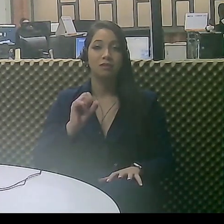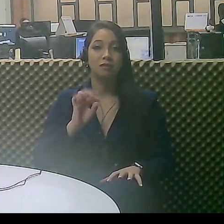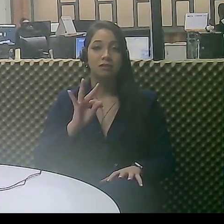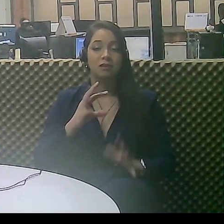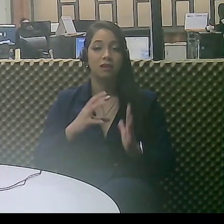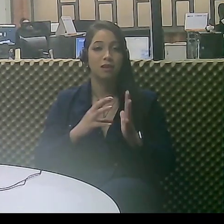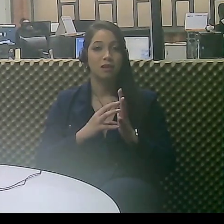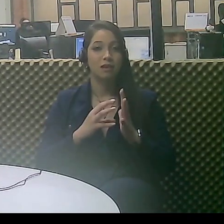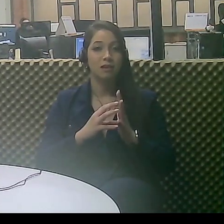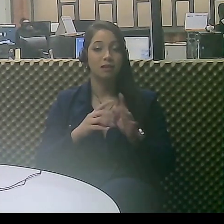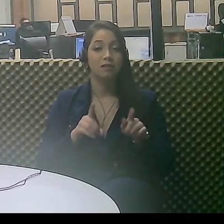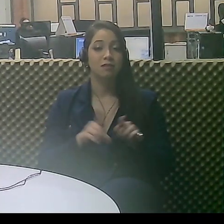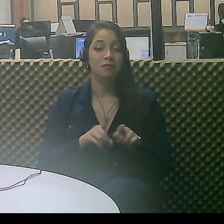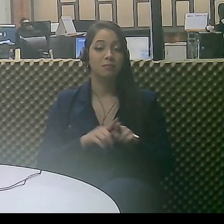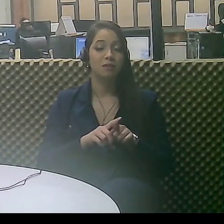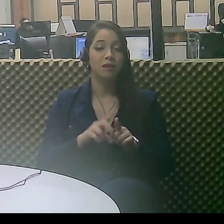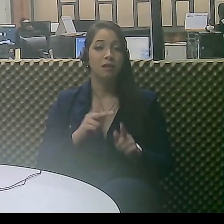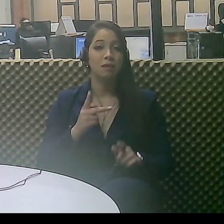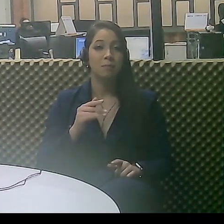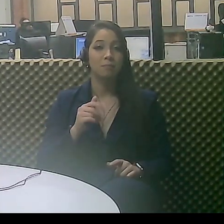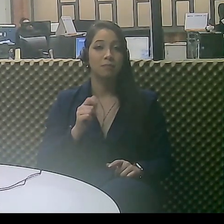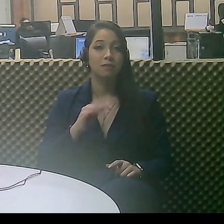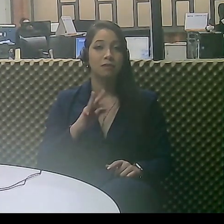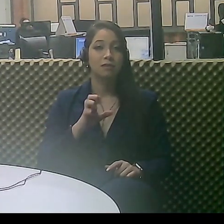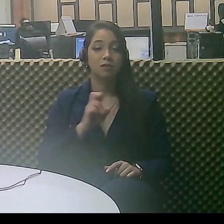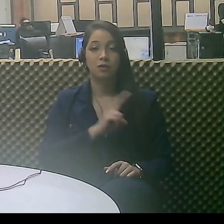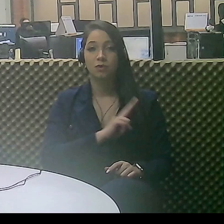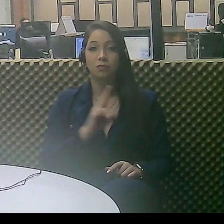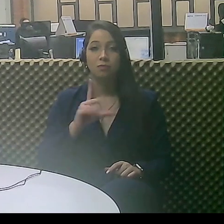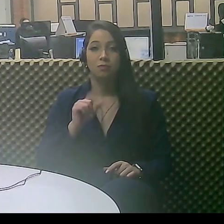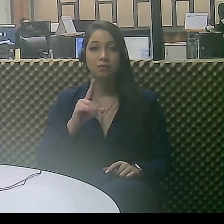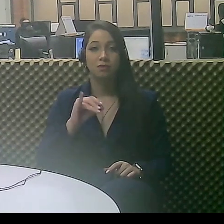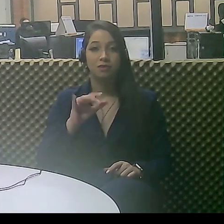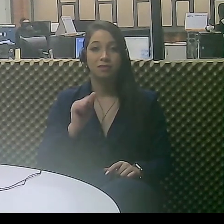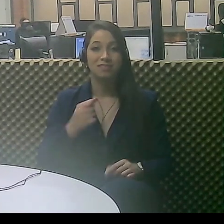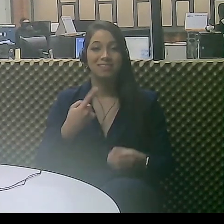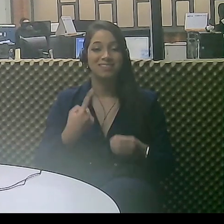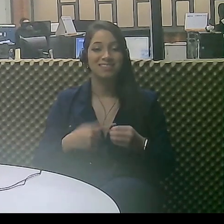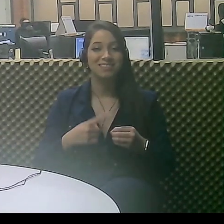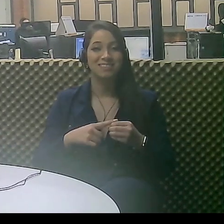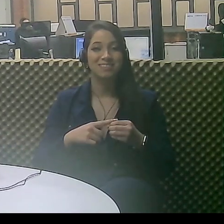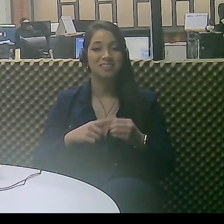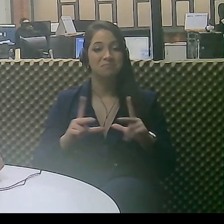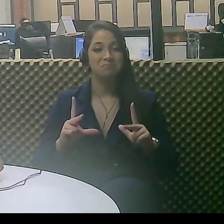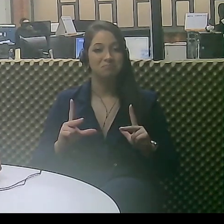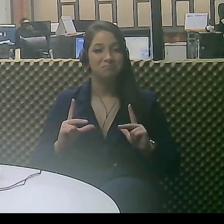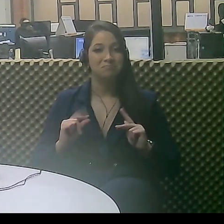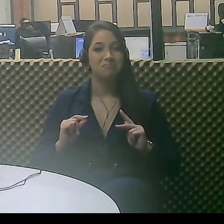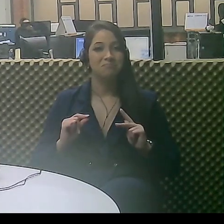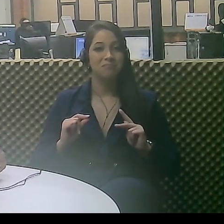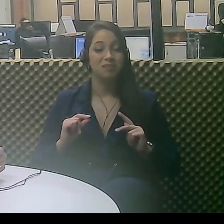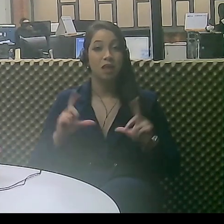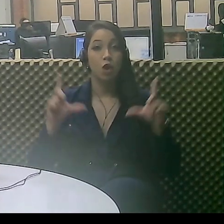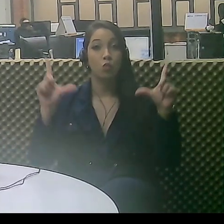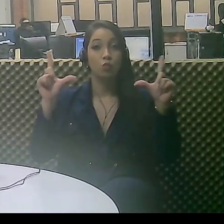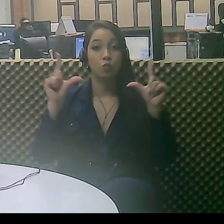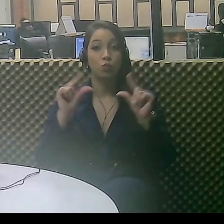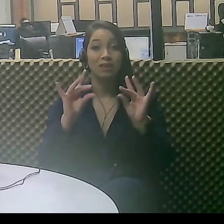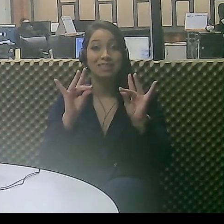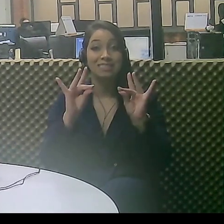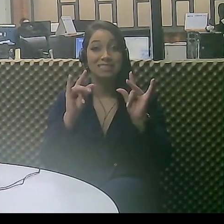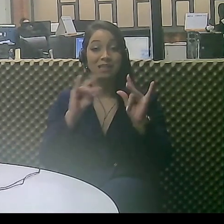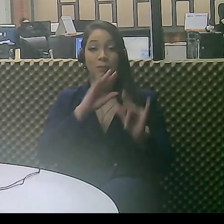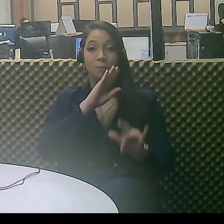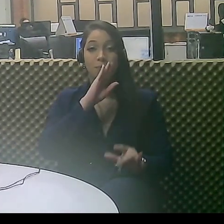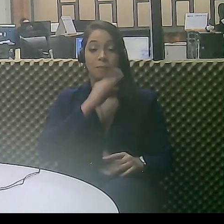aides e hepatites virais Cláudia Spirandelli a cidade foi reconhecida por ter zerado a transmissão de